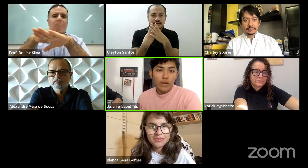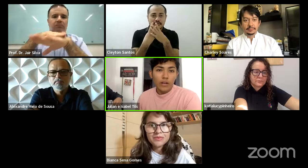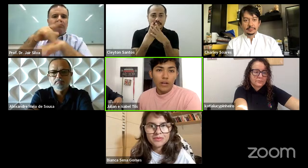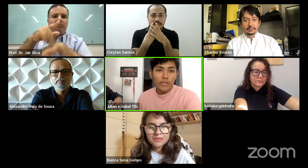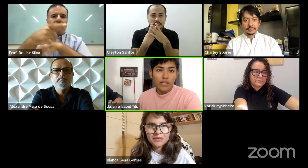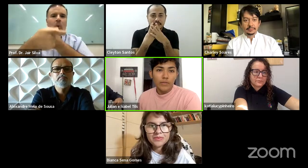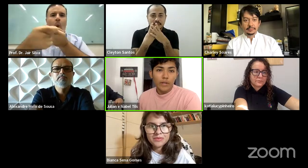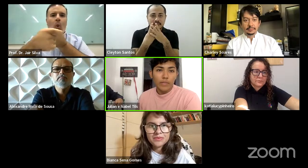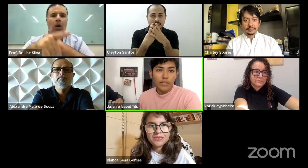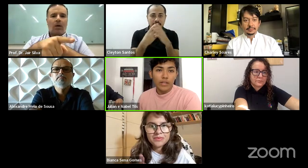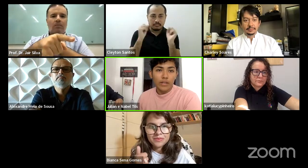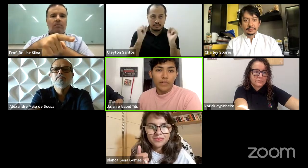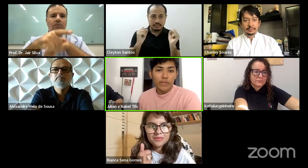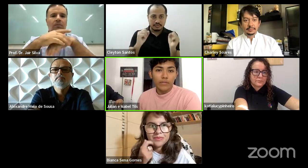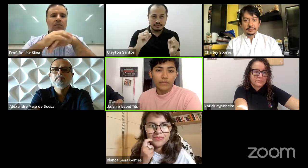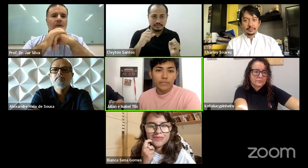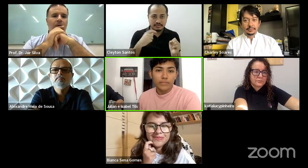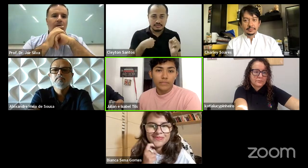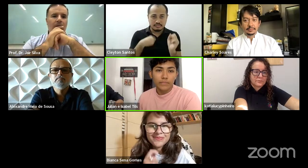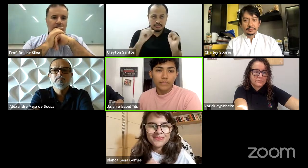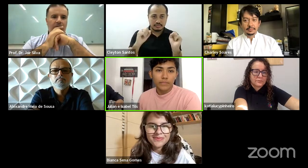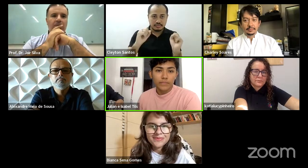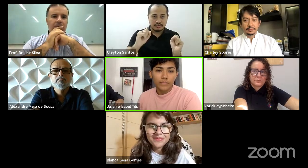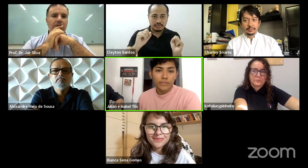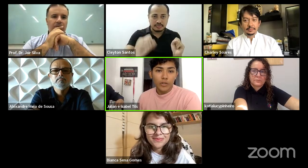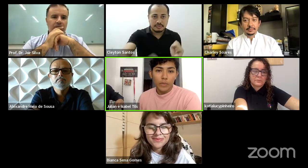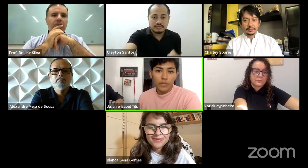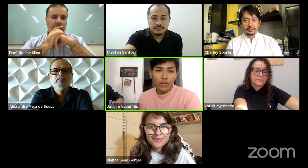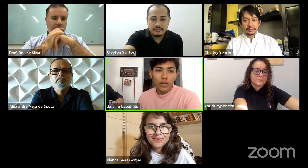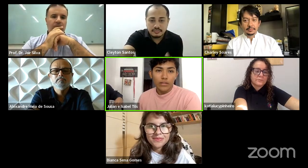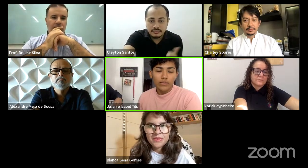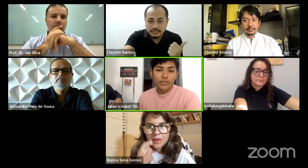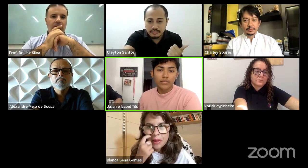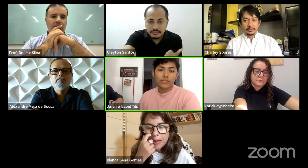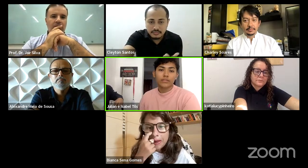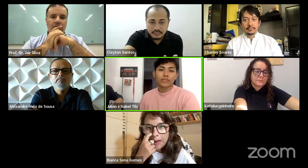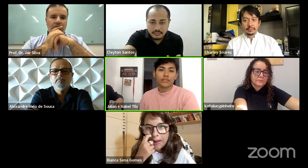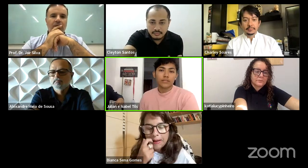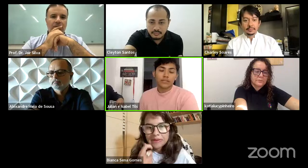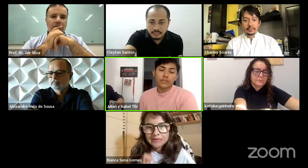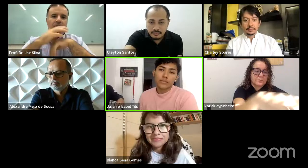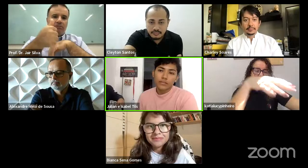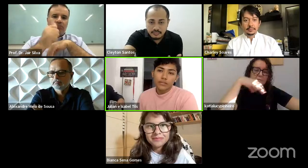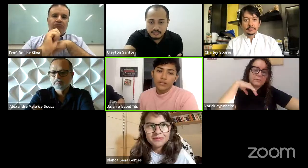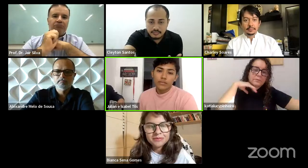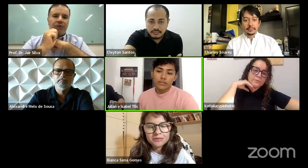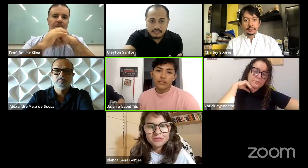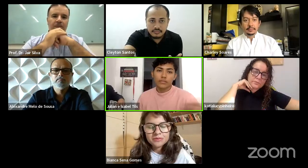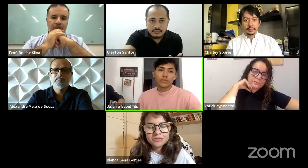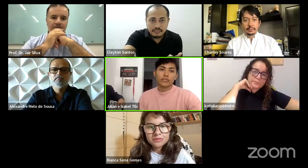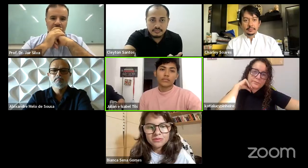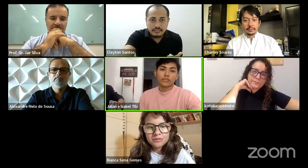Pode colocar o slide para apresentar, por favor? Eu posso colocar?